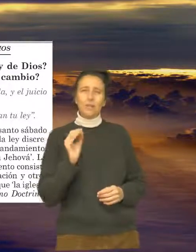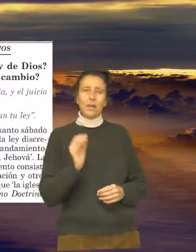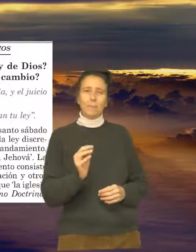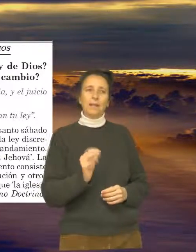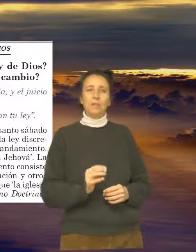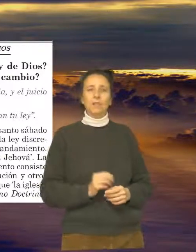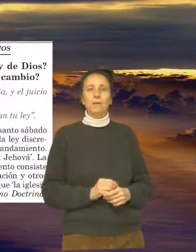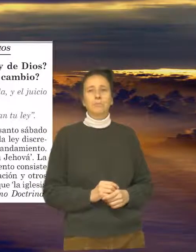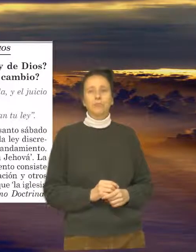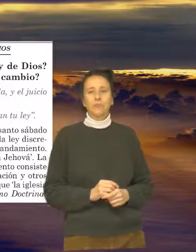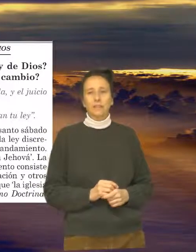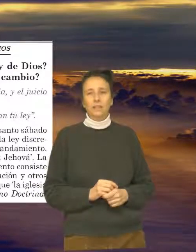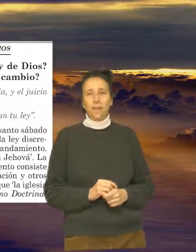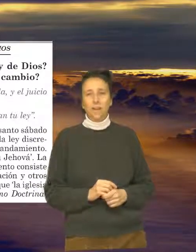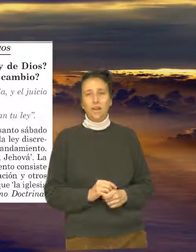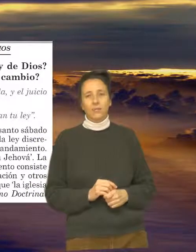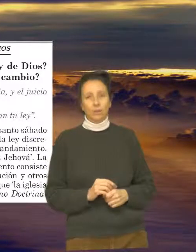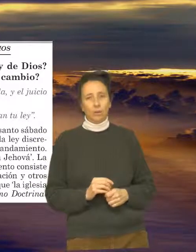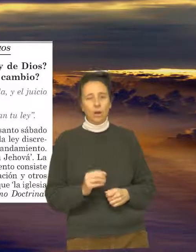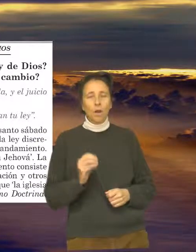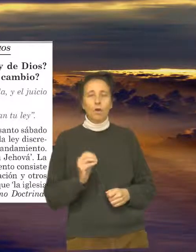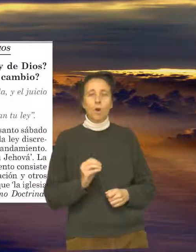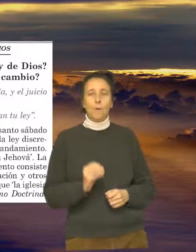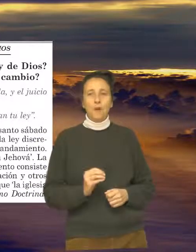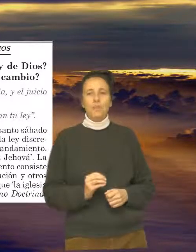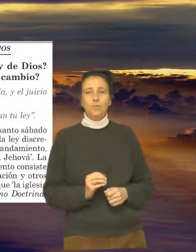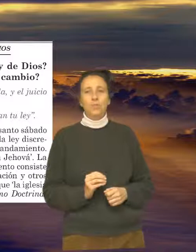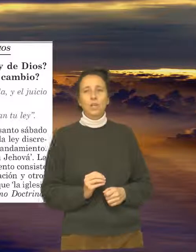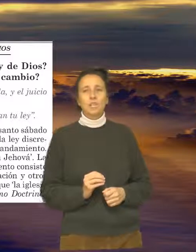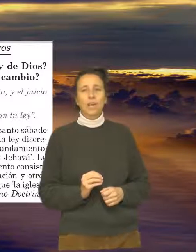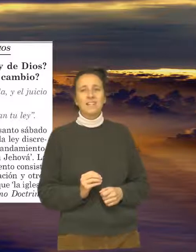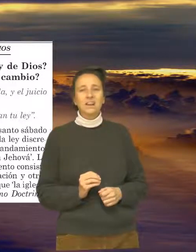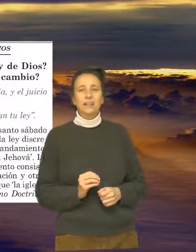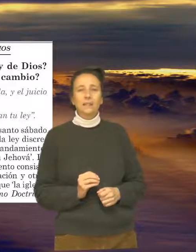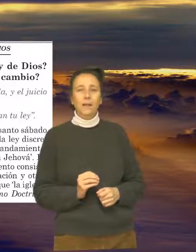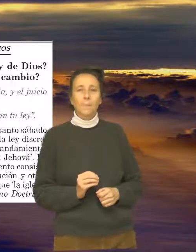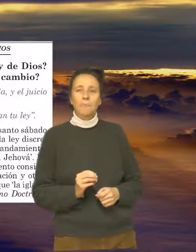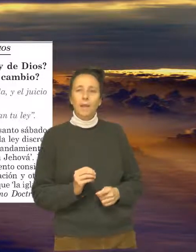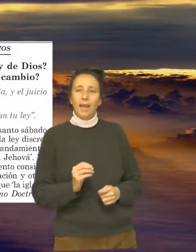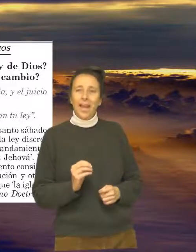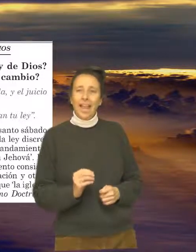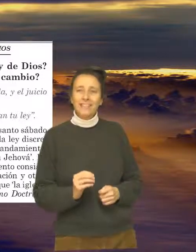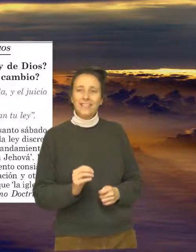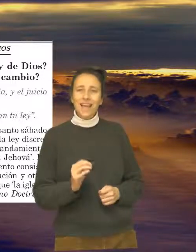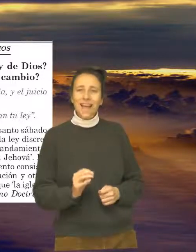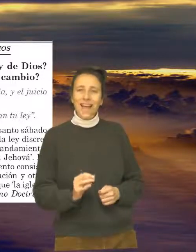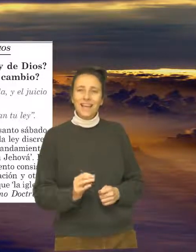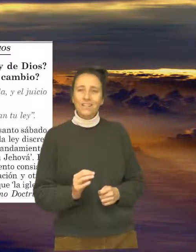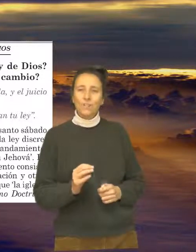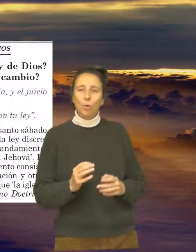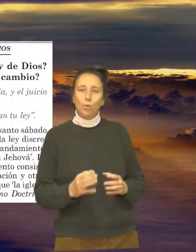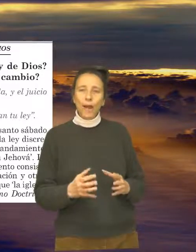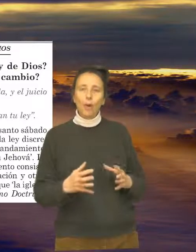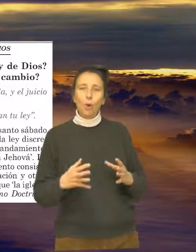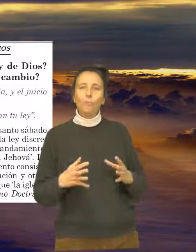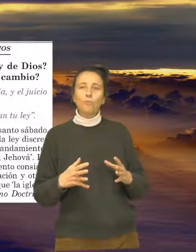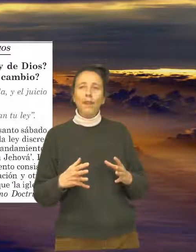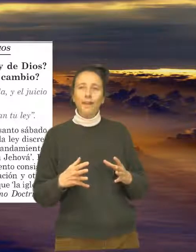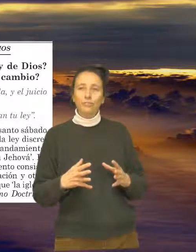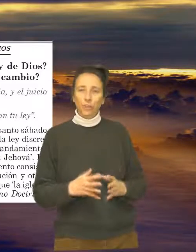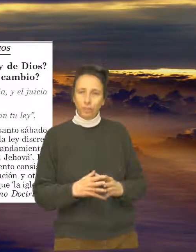Y este es un elemento que debemos enfatizar en la lección como maestros de la escuela sabática. Esta es